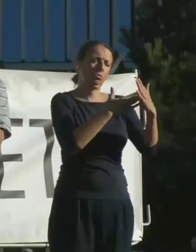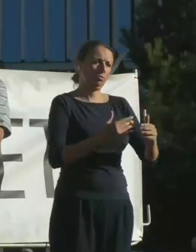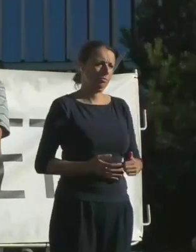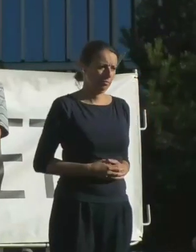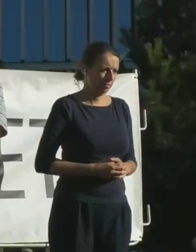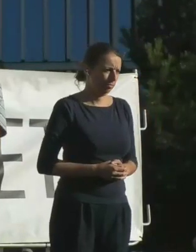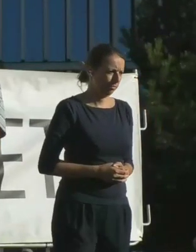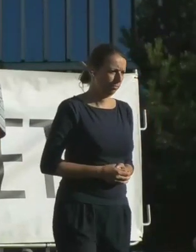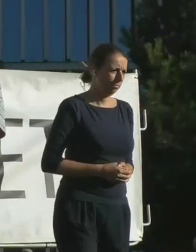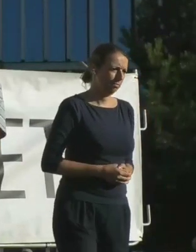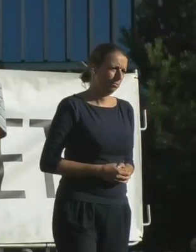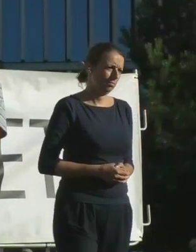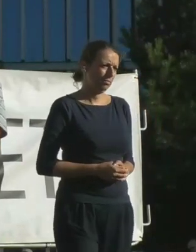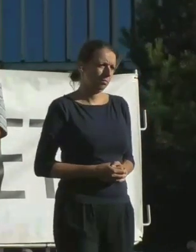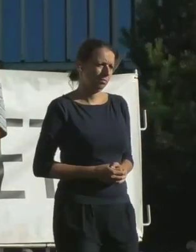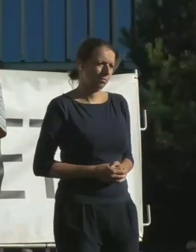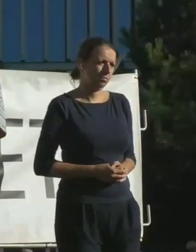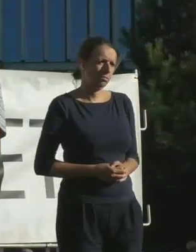Dzień dobry.